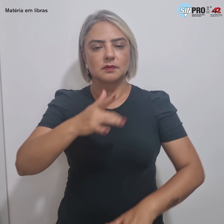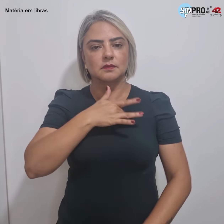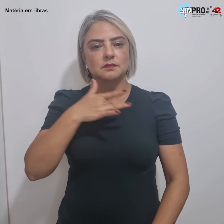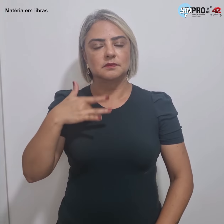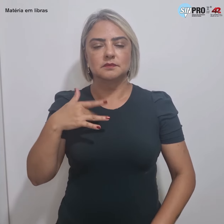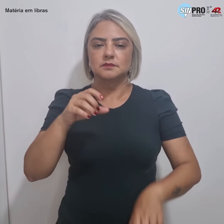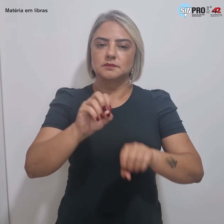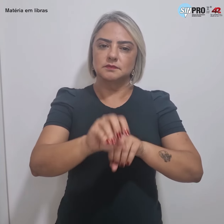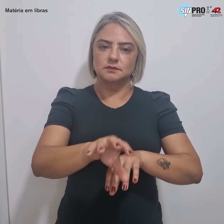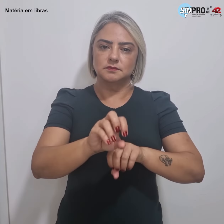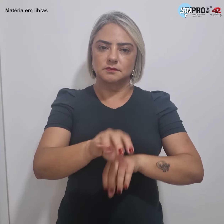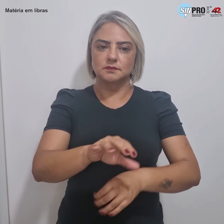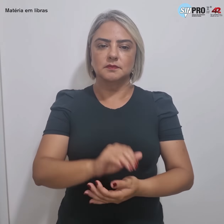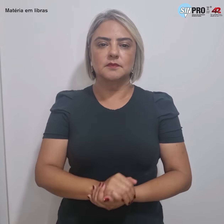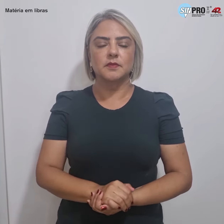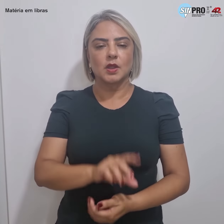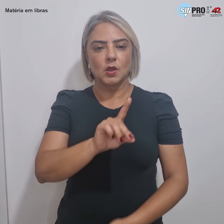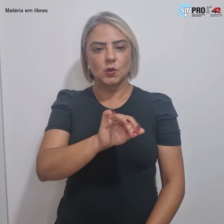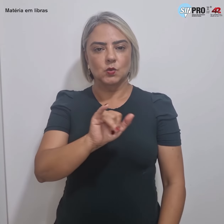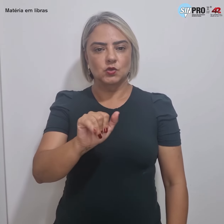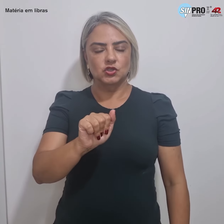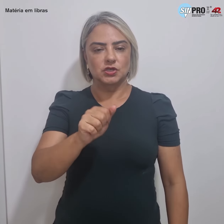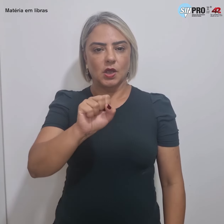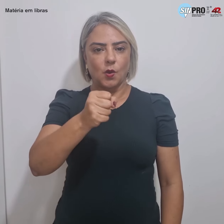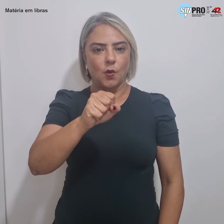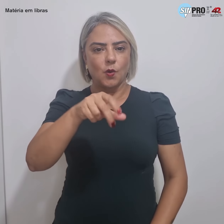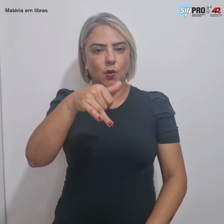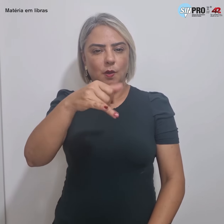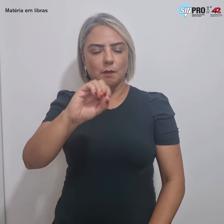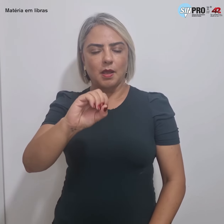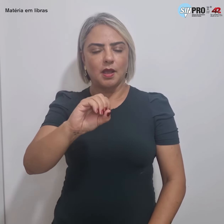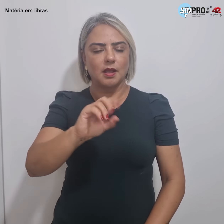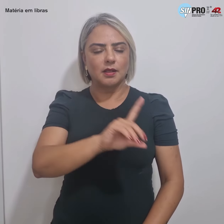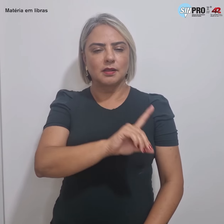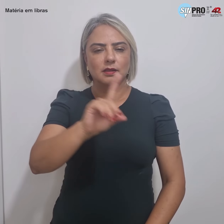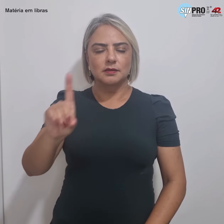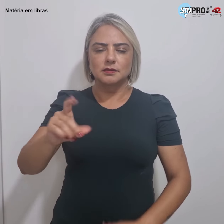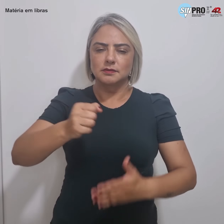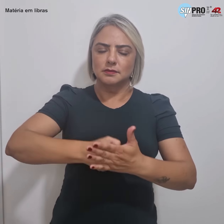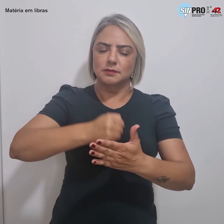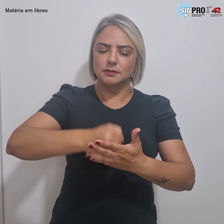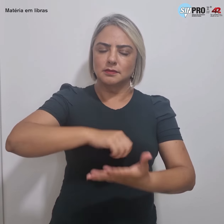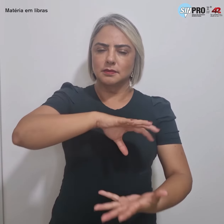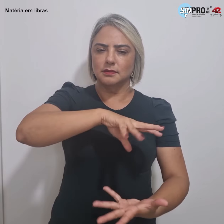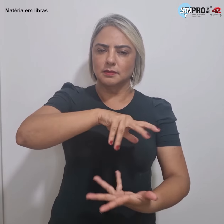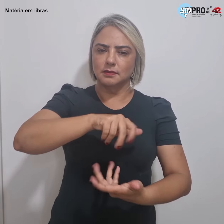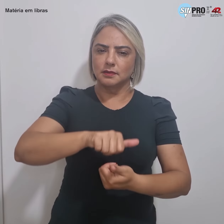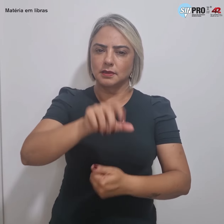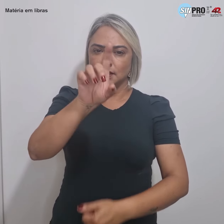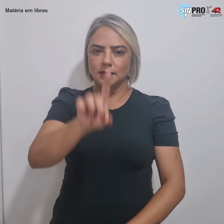educação. No dia 8 de março, dia internacional de luta por direito das mulheres,